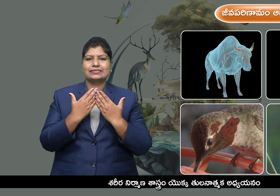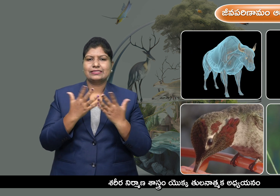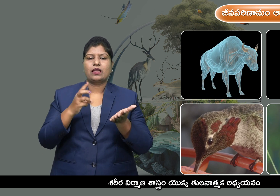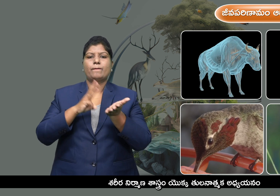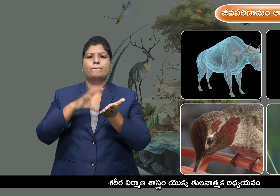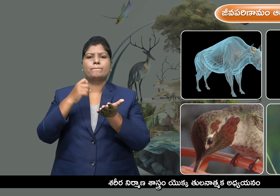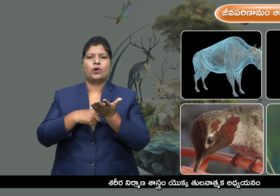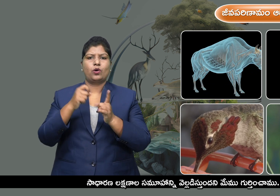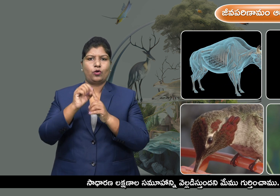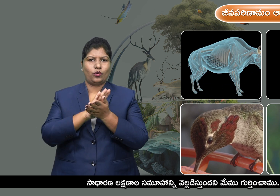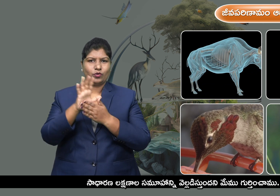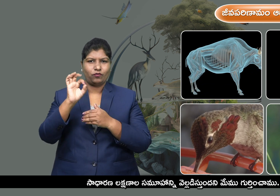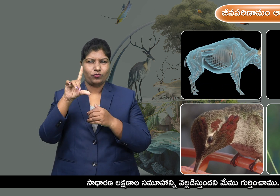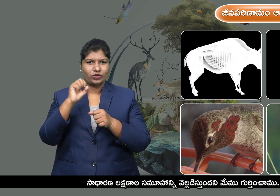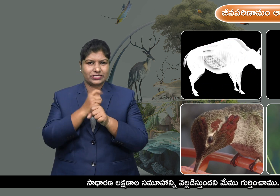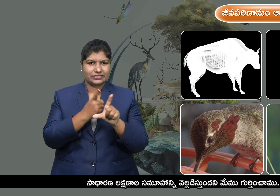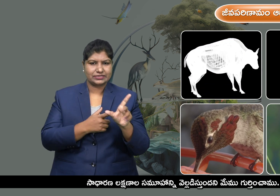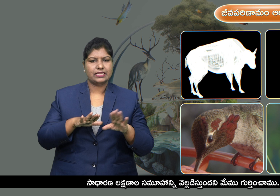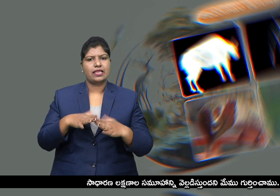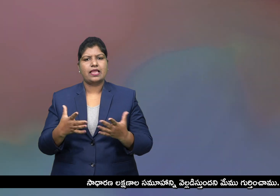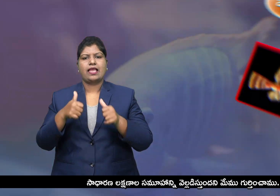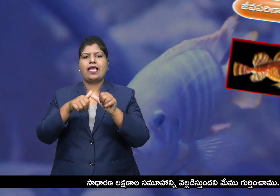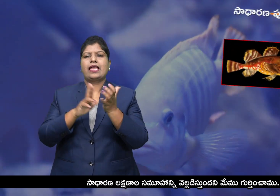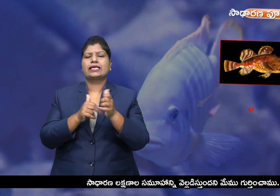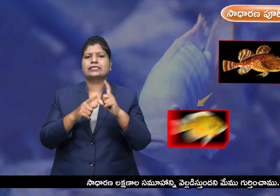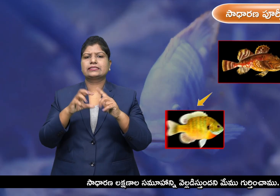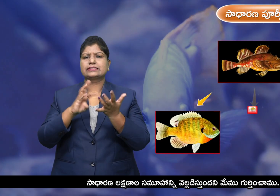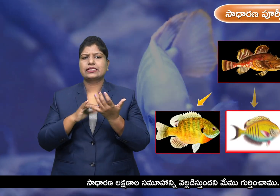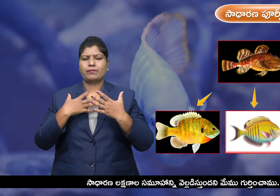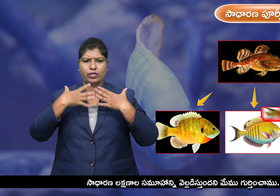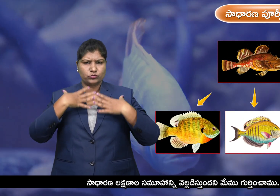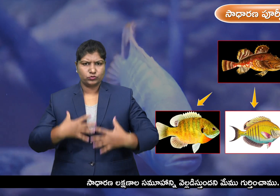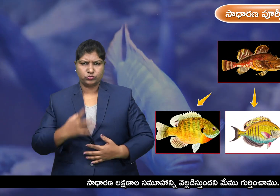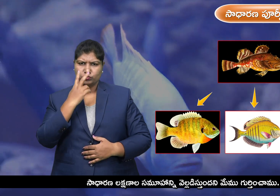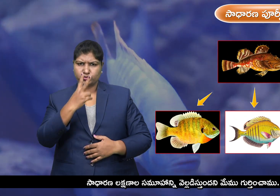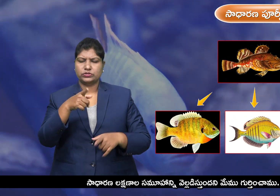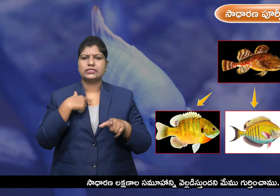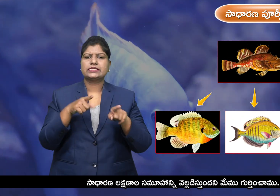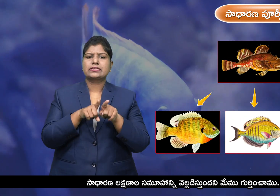తులనాత్మక అధ్యయనం సాధారణ లక్షణాల సమూహాన్ని వెల్లడిస్తుందని మనం